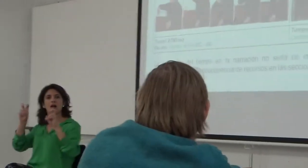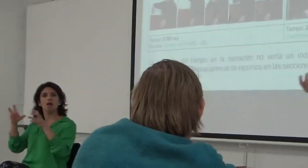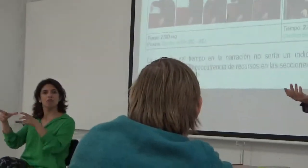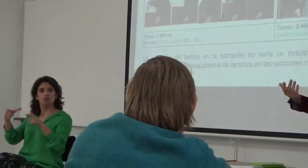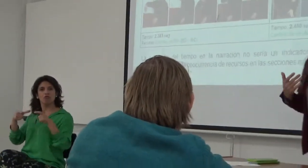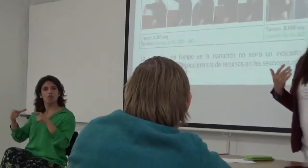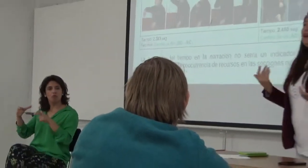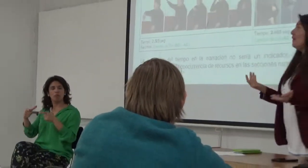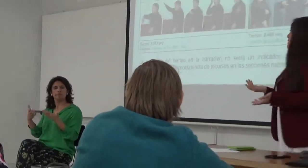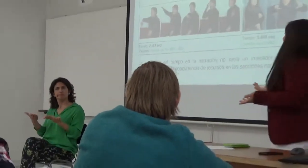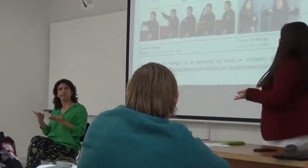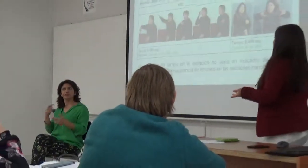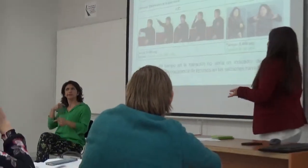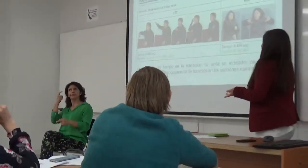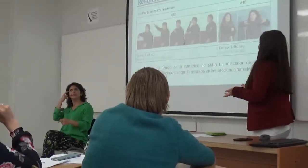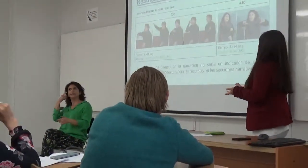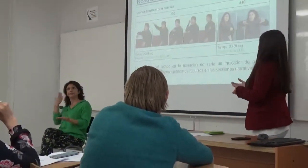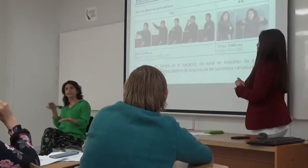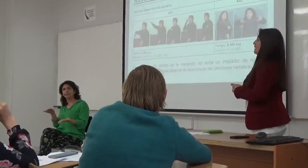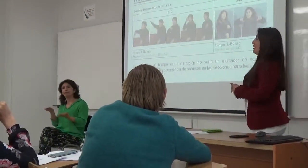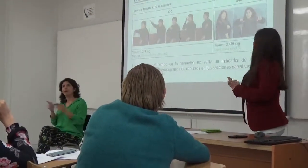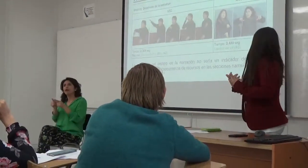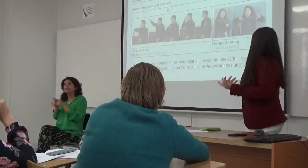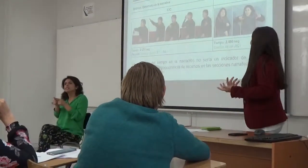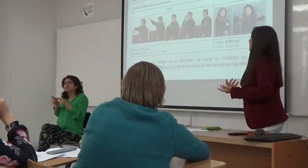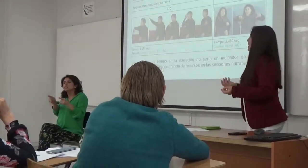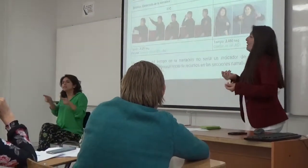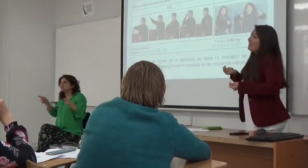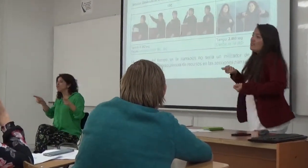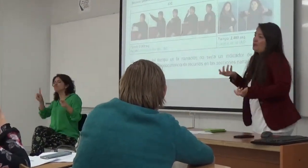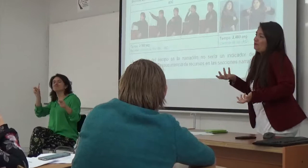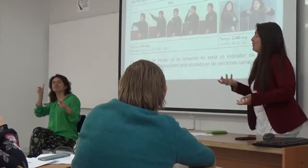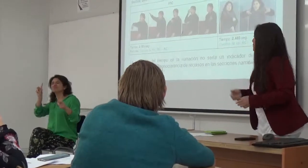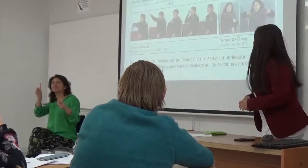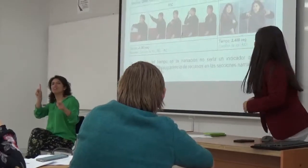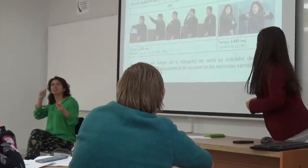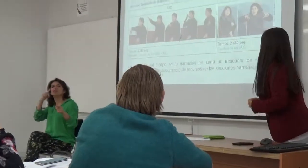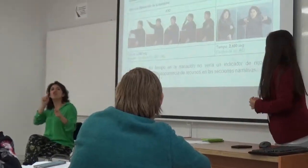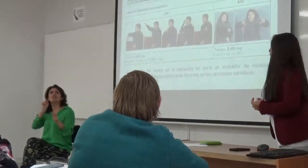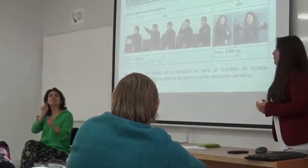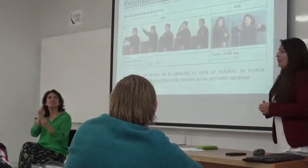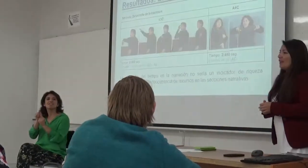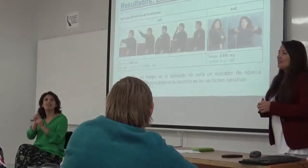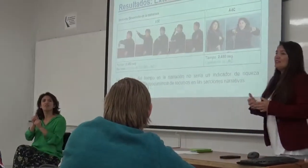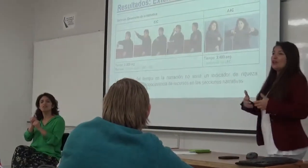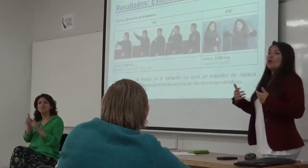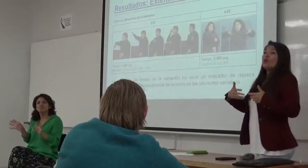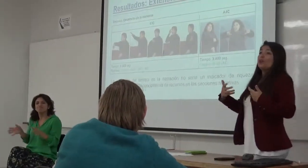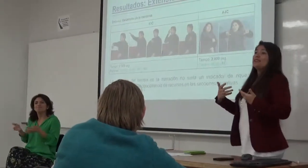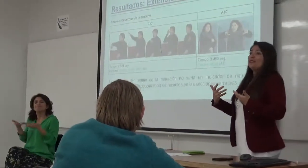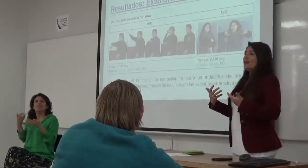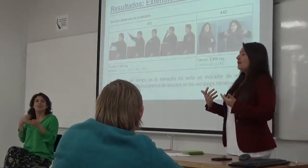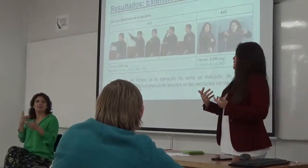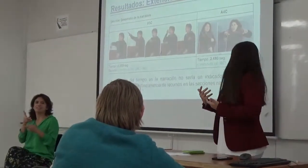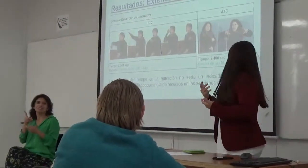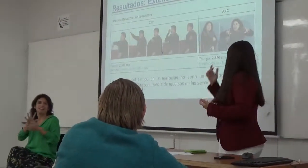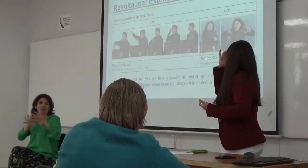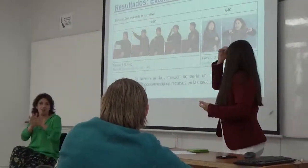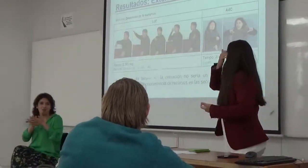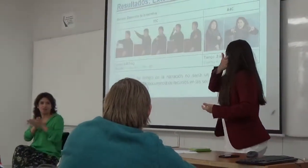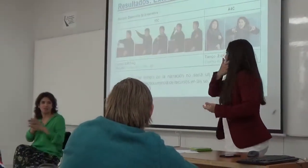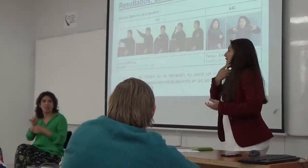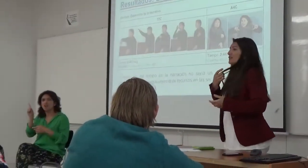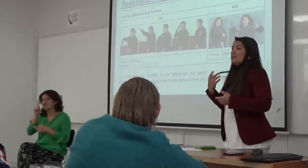tanto, nosotros podríamos suponer que la extensión de la narración no sería un indicador de riqueza, como lo dije, porque existe concurrencia